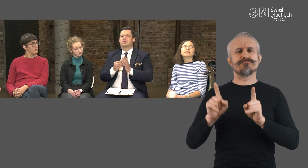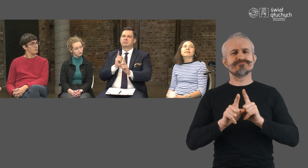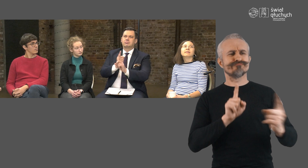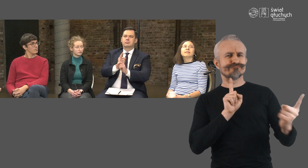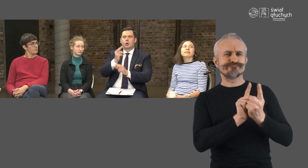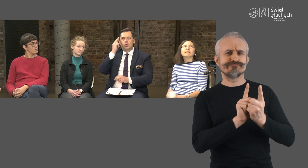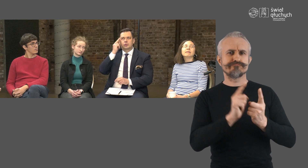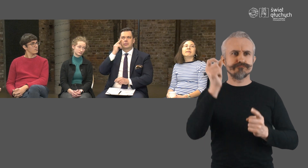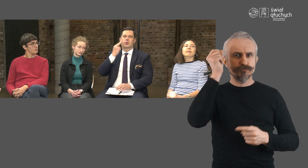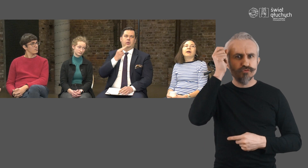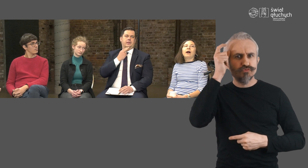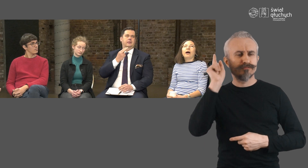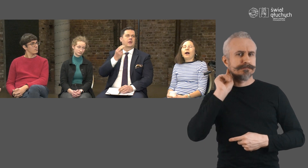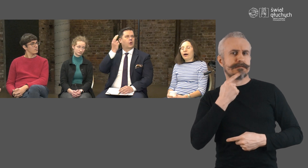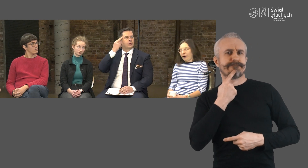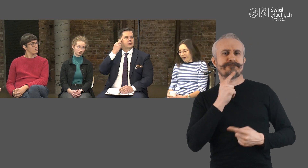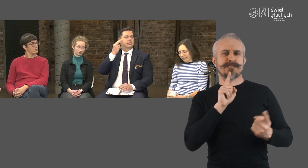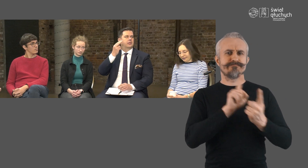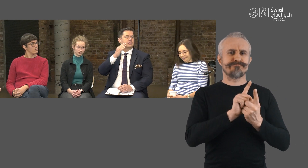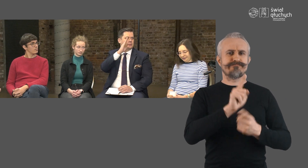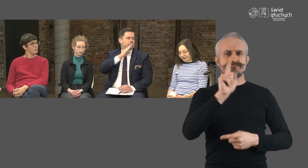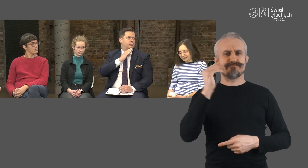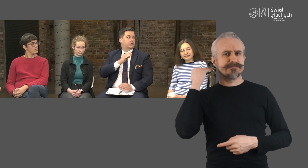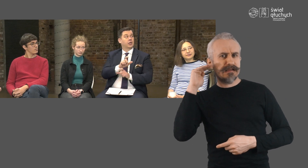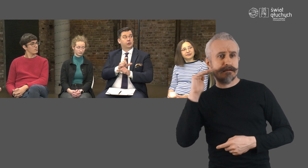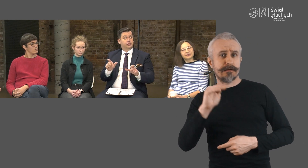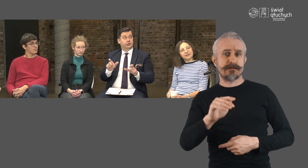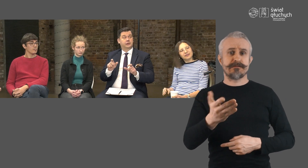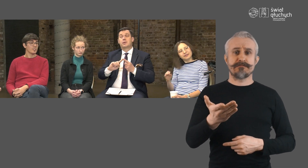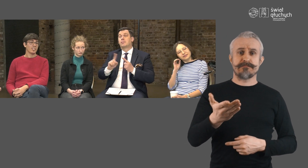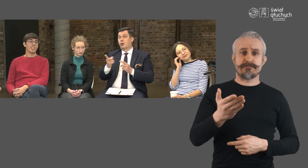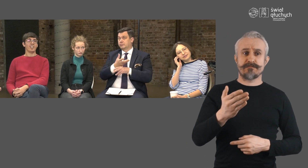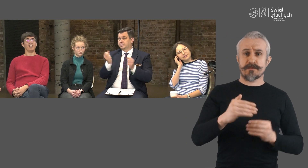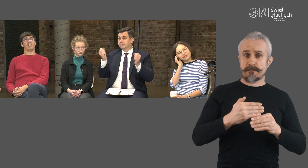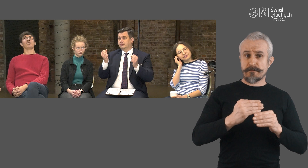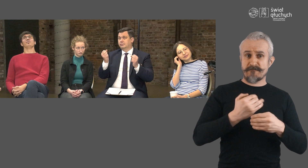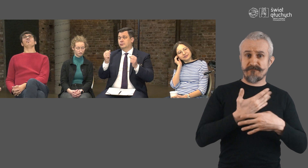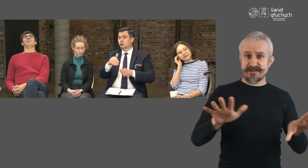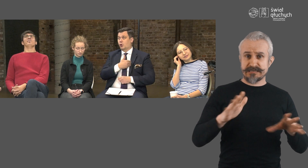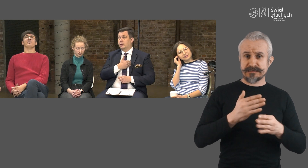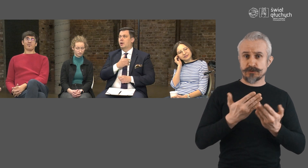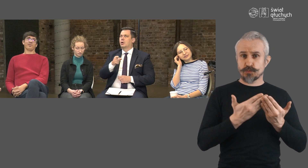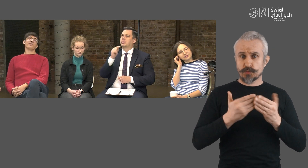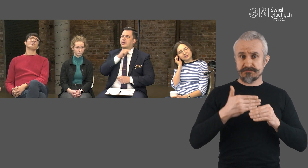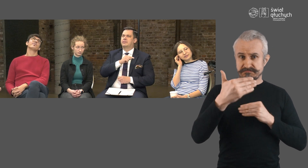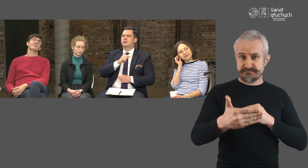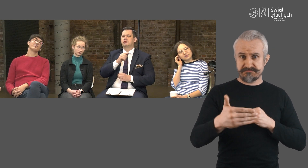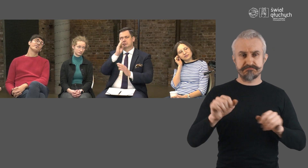Czy na przykład, czy dobrze rozumieli głuchych? Czy dobrze rozumieli słabosłyszących? Czy